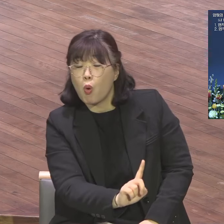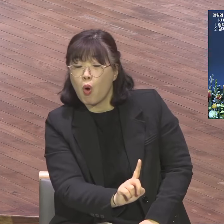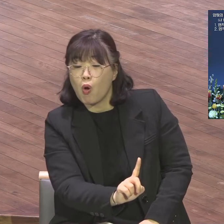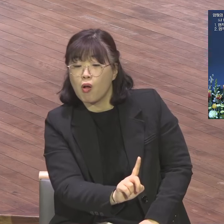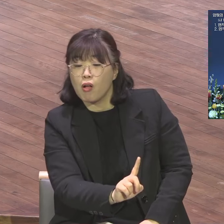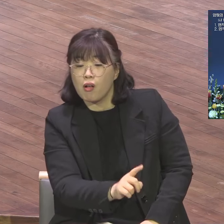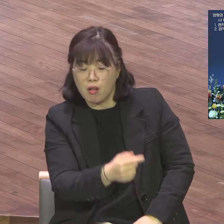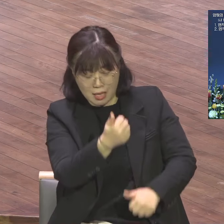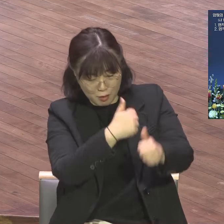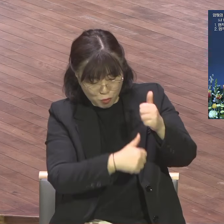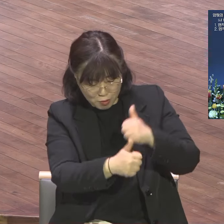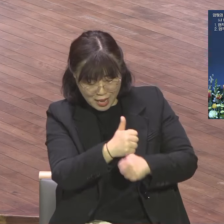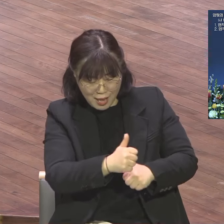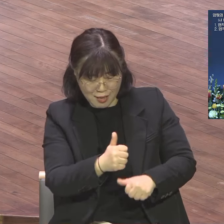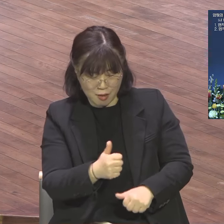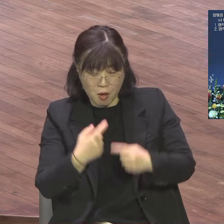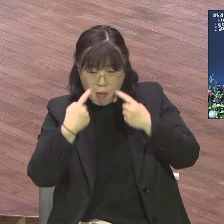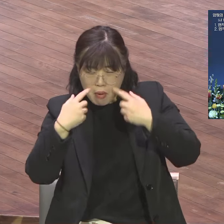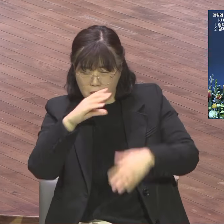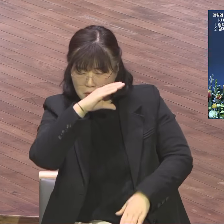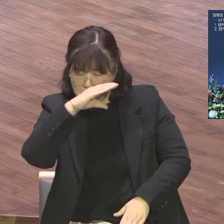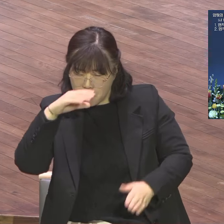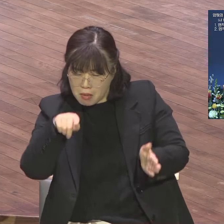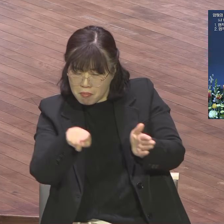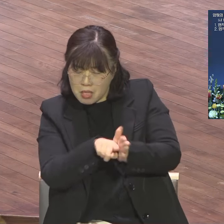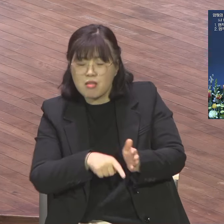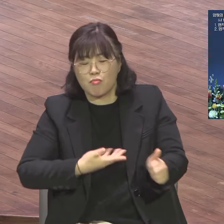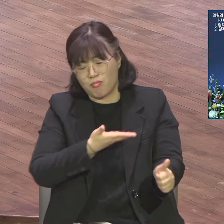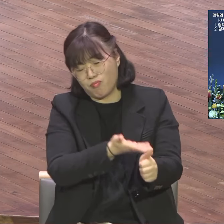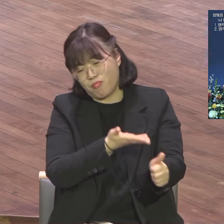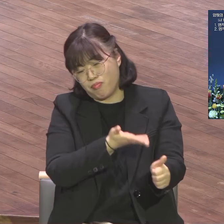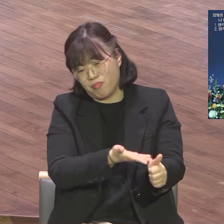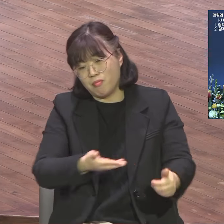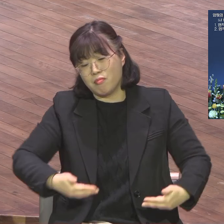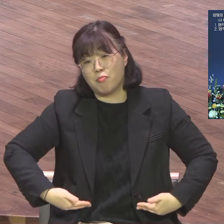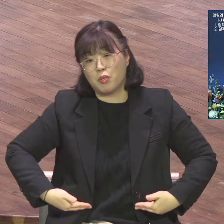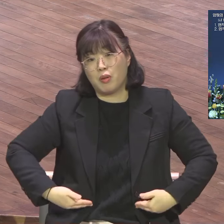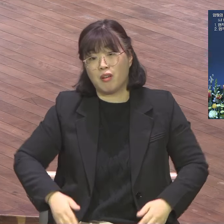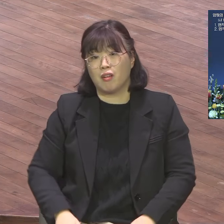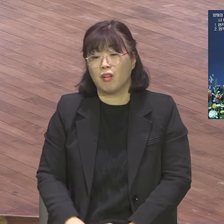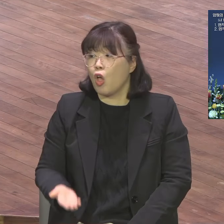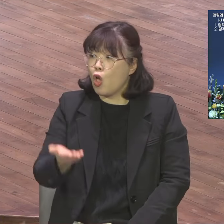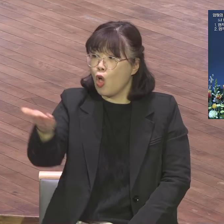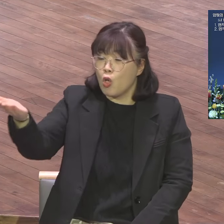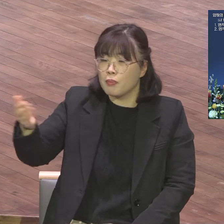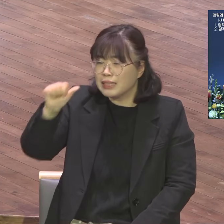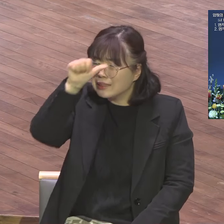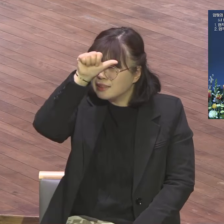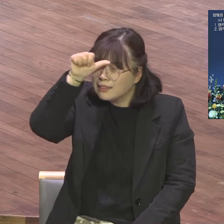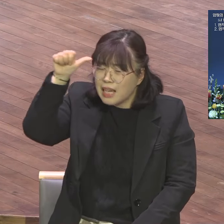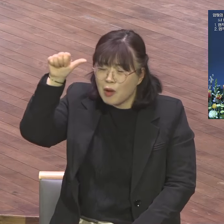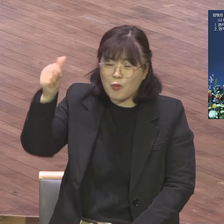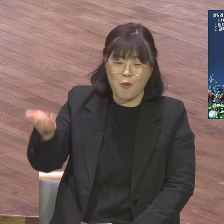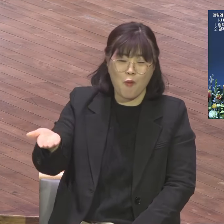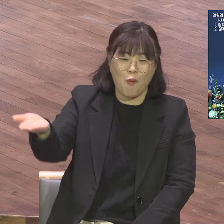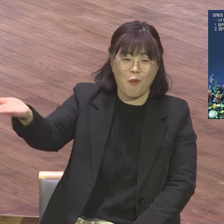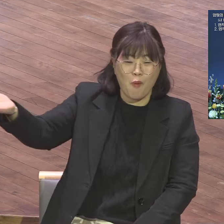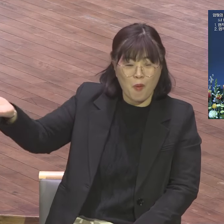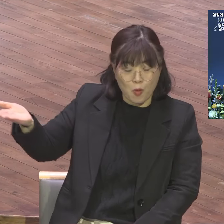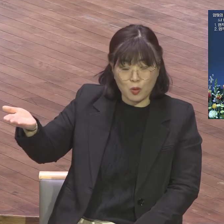후대를 남기는 얼마나 좋습니까? 여러분 우리 장로님들 중에는 자녀가 말이에요 장로가